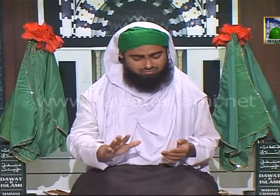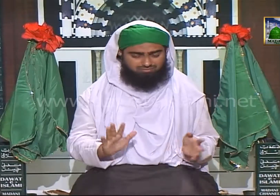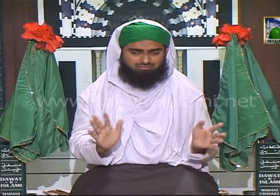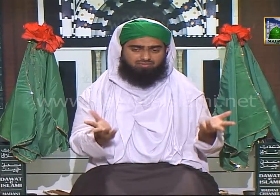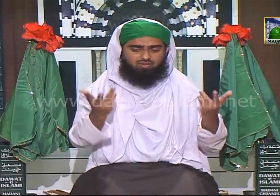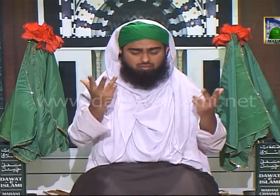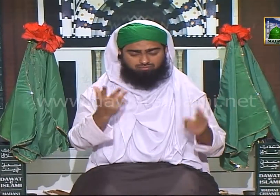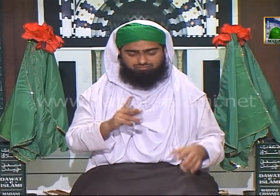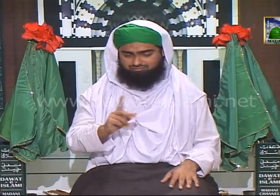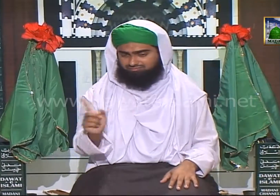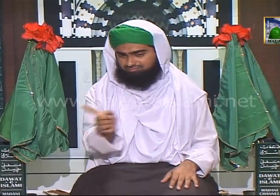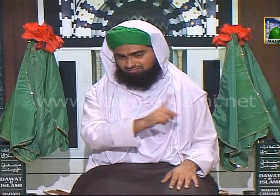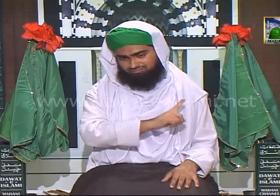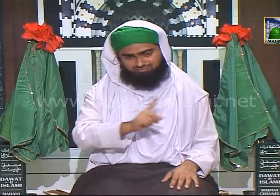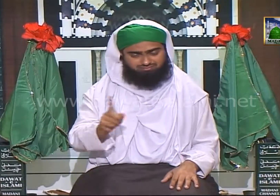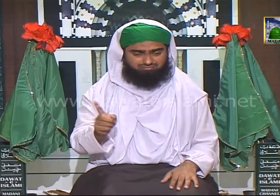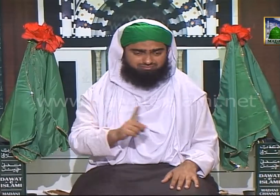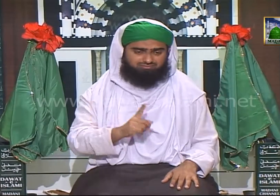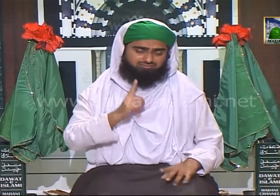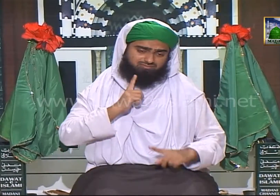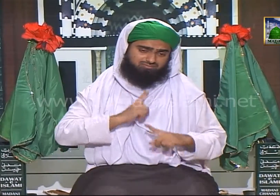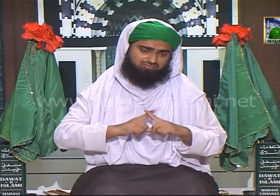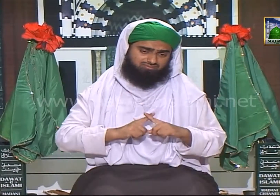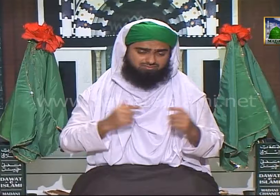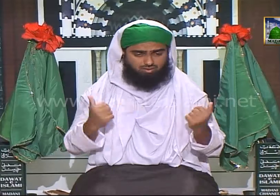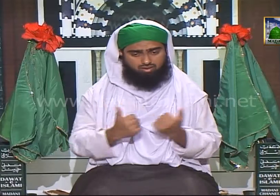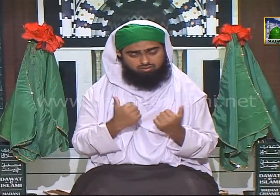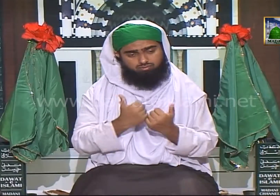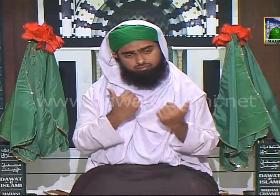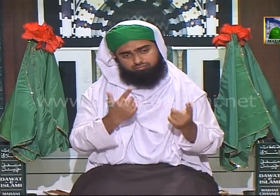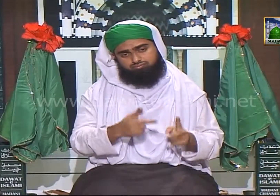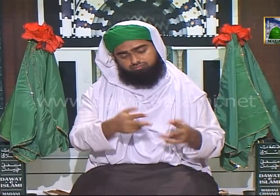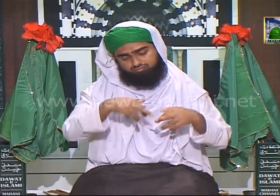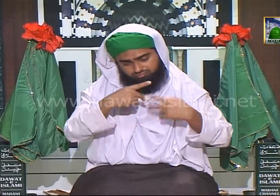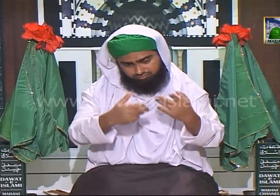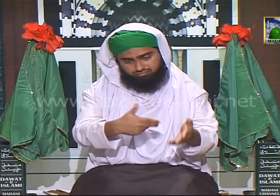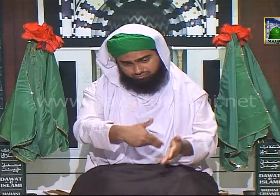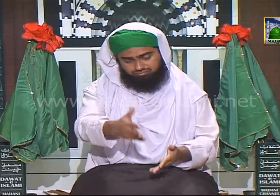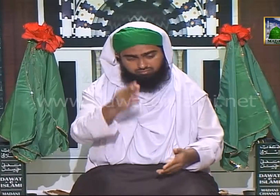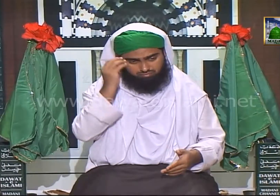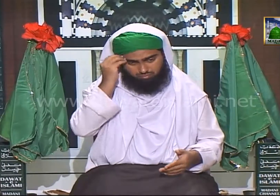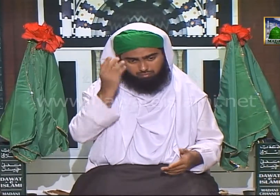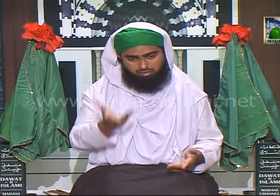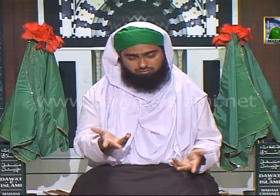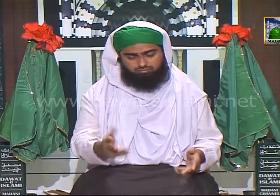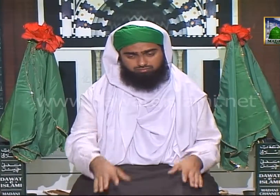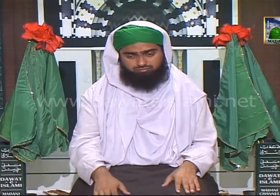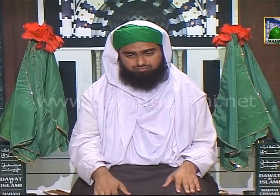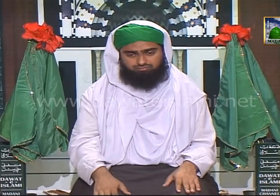گا، ارے اپنے سمجھ لیں گے، تو اس طرح سمجھنا سمجھانا بعض اوقات ایک دوسرے گریبان میں ہاتھ ڈال دیتا ہے، آپ نے تماشے دیکھے ہوئے،